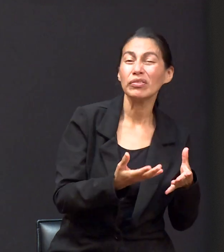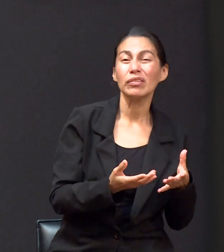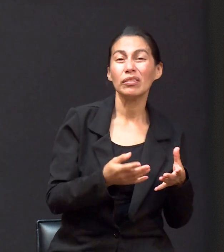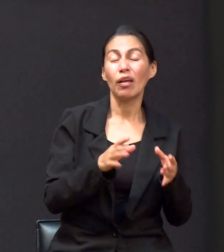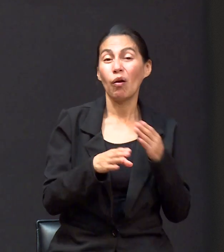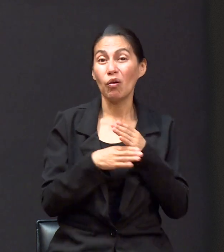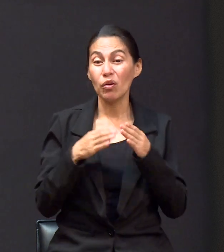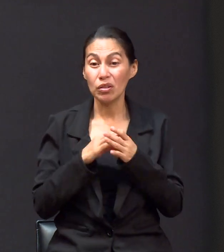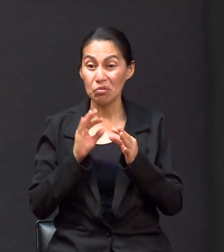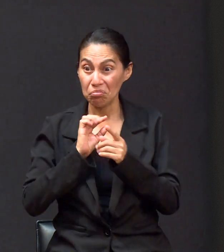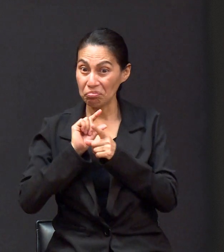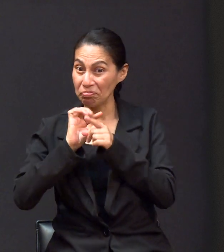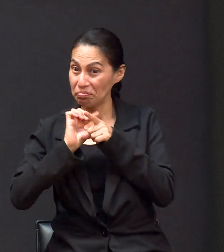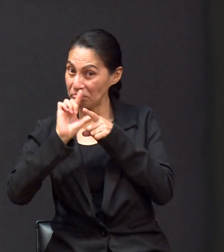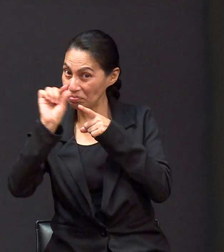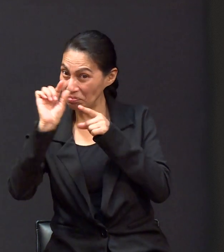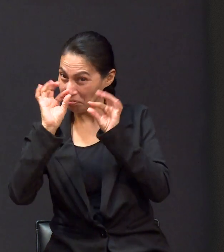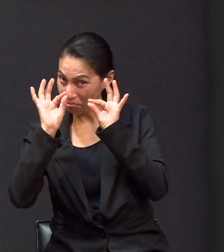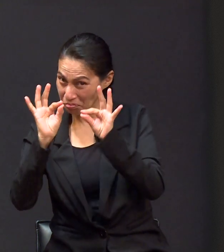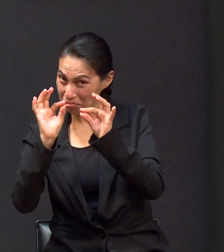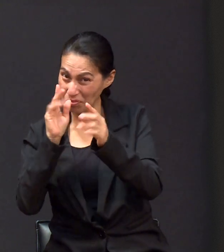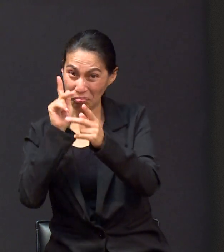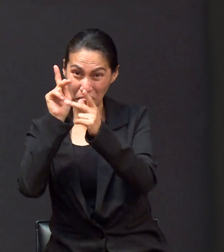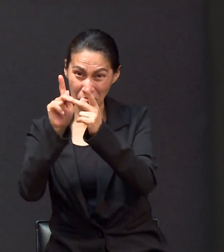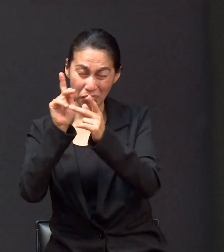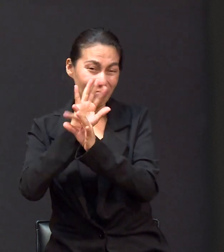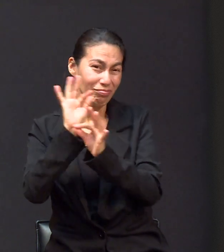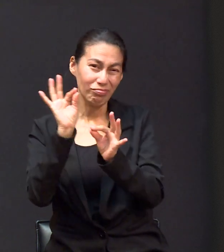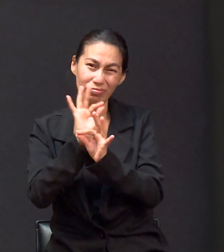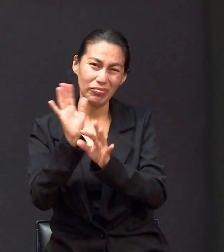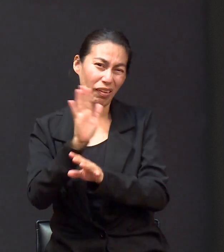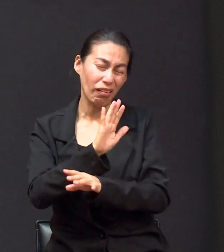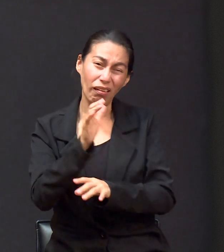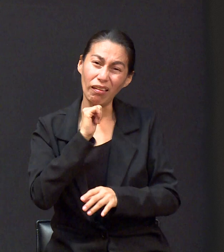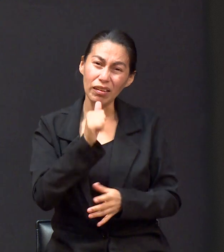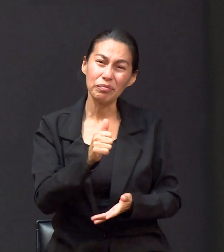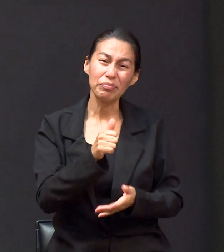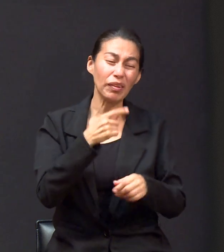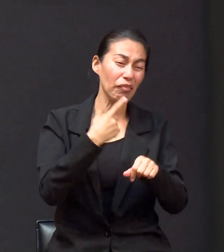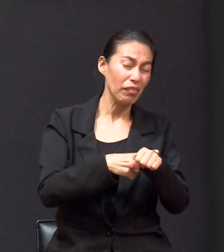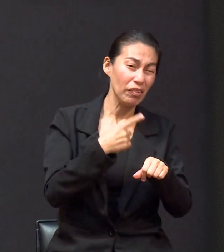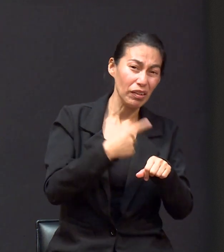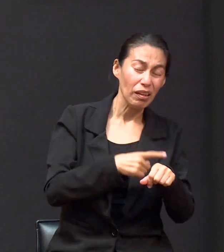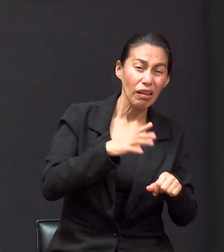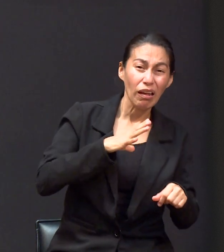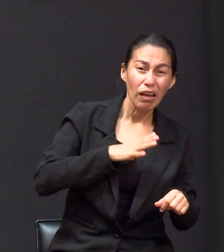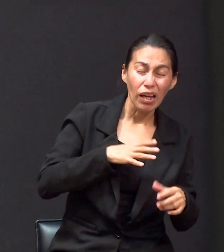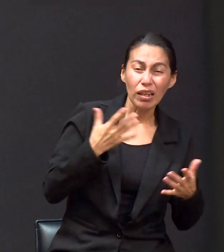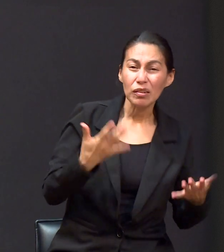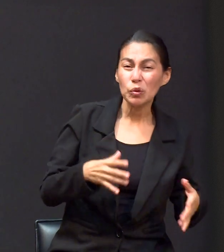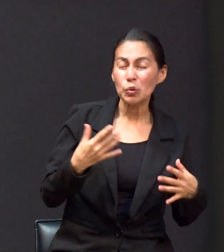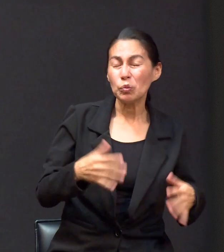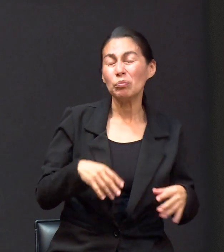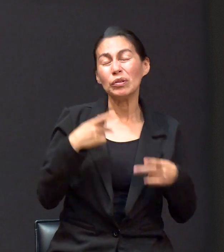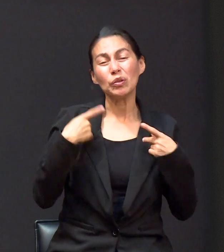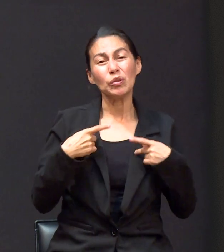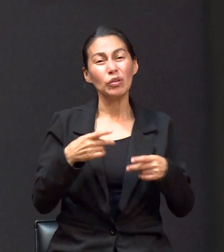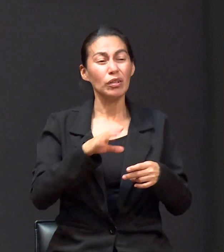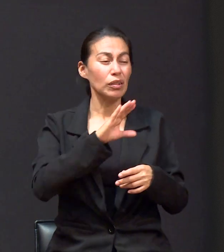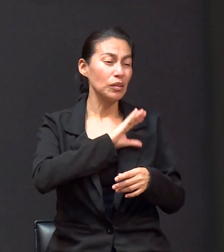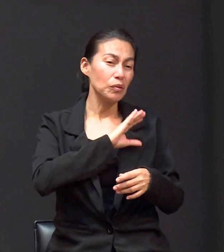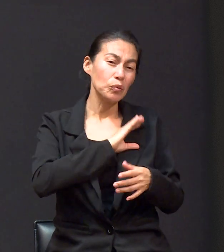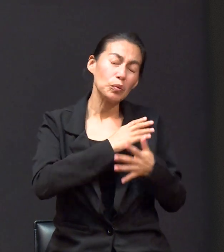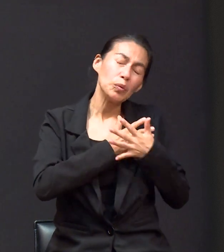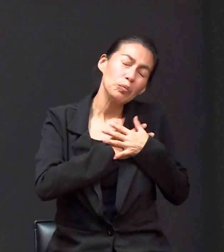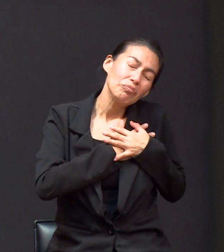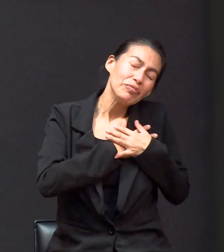tú pensabas, cuando vienen las enfermedades, cuando los seres más queridos para ti